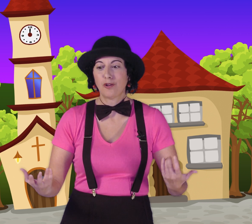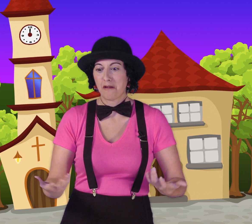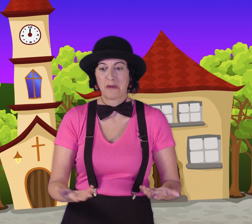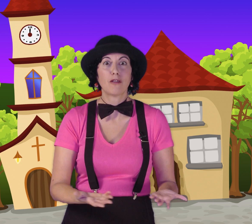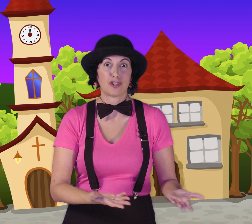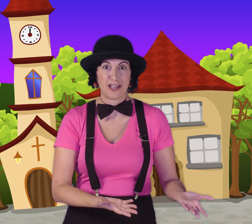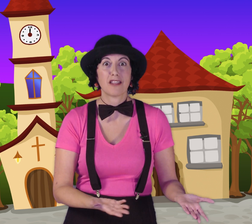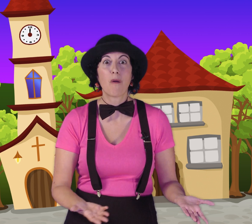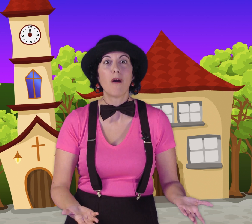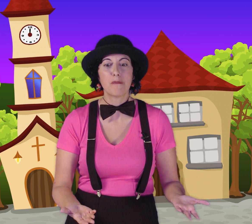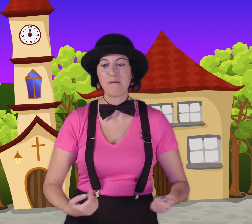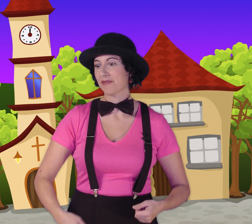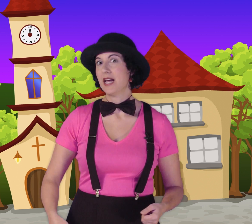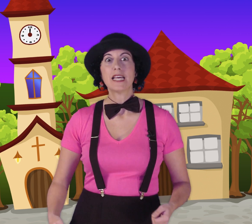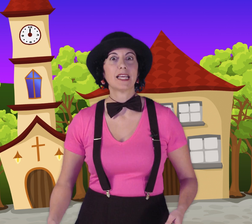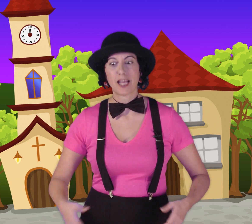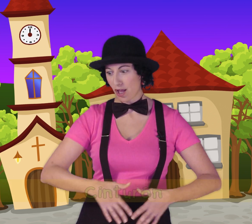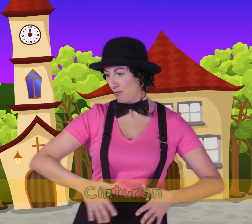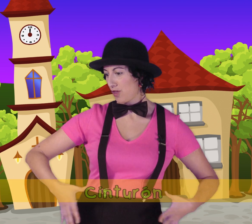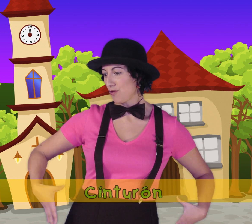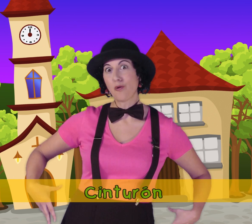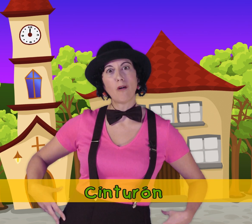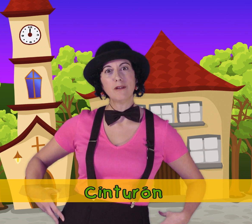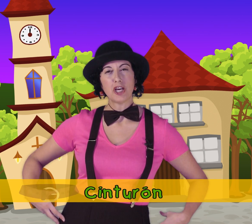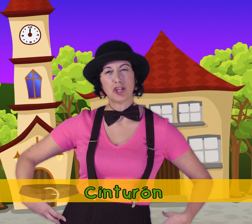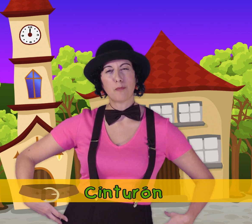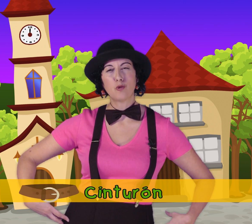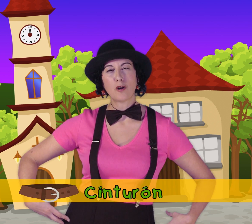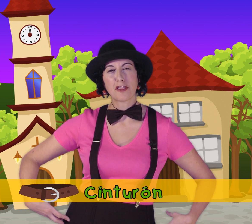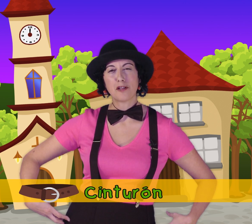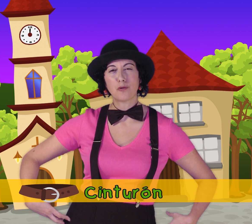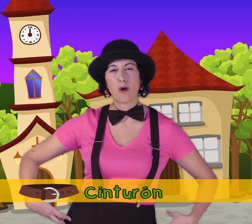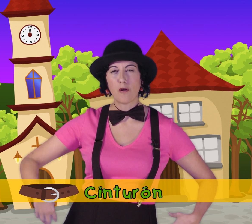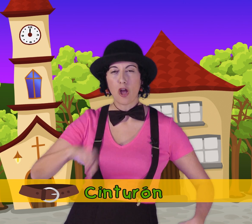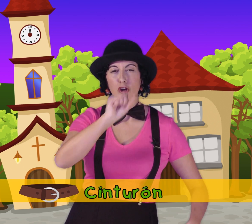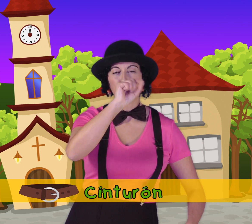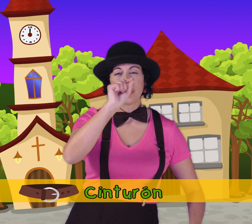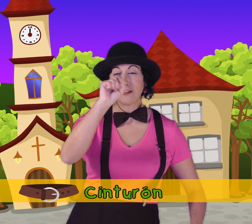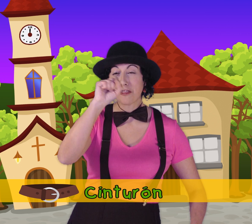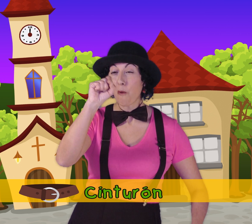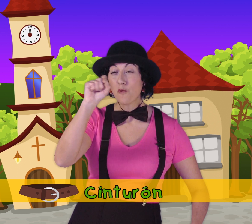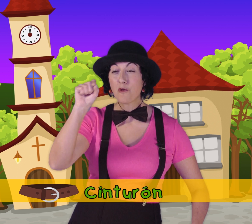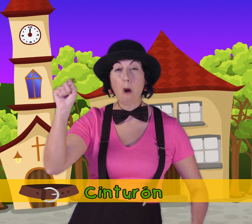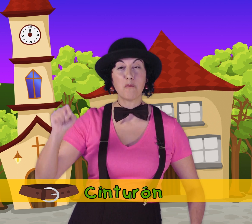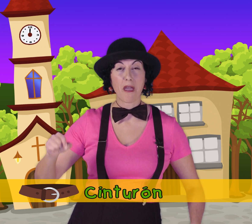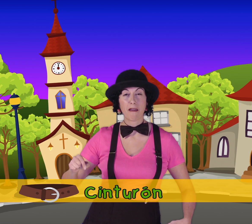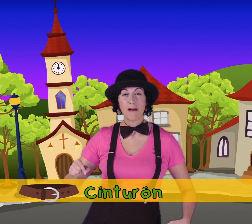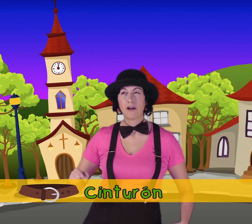haberme matado 7 de un golpe que se hizo un cinturón y se puso en el cinturón 7 de un golpe.